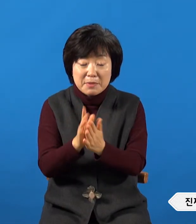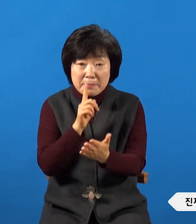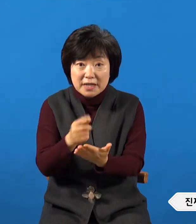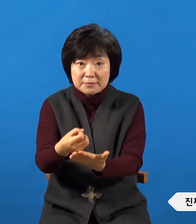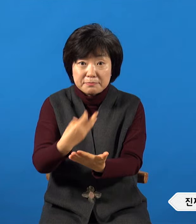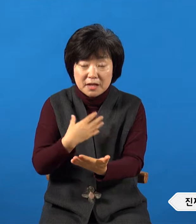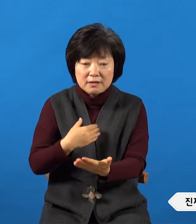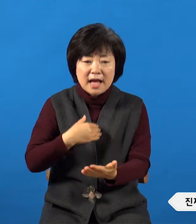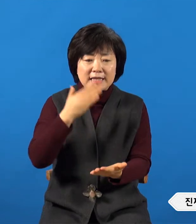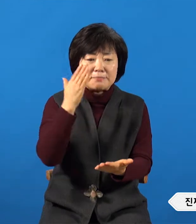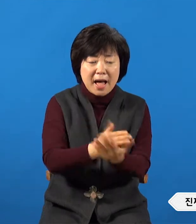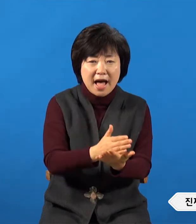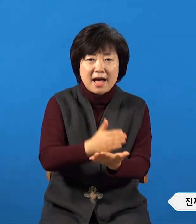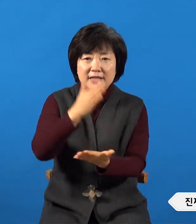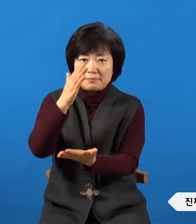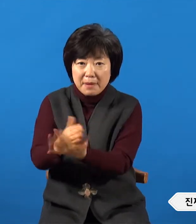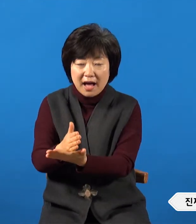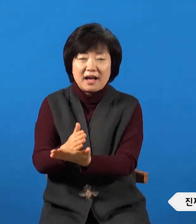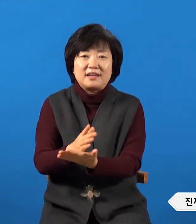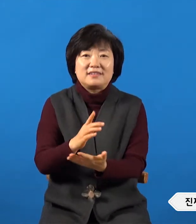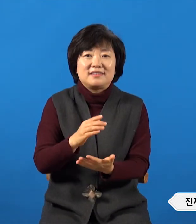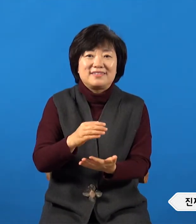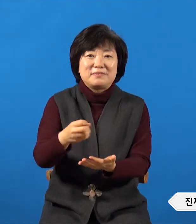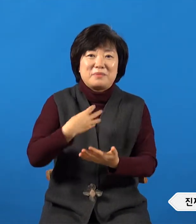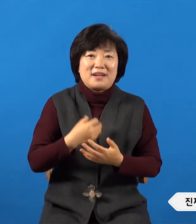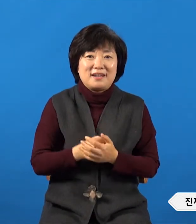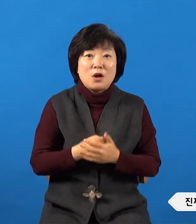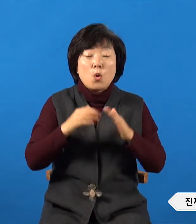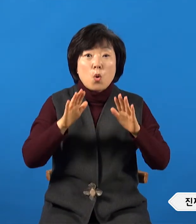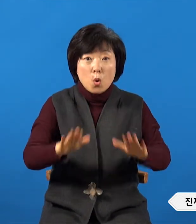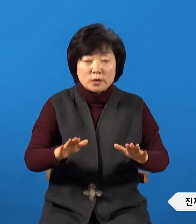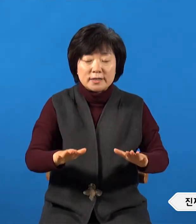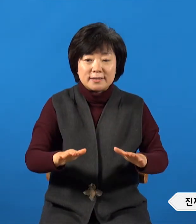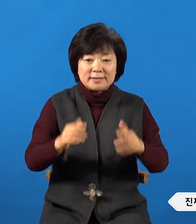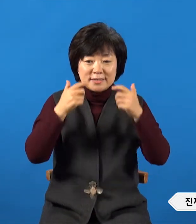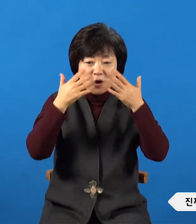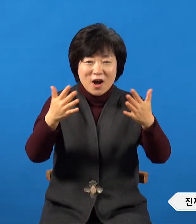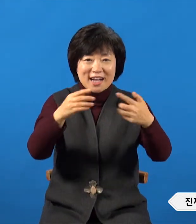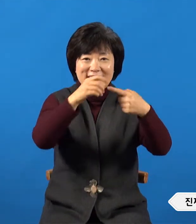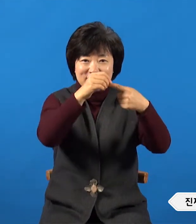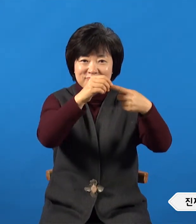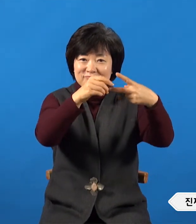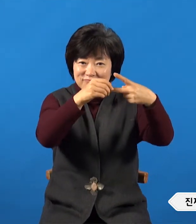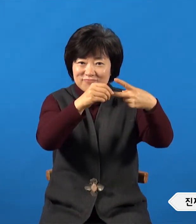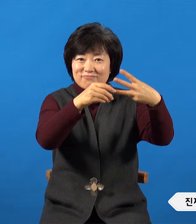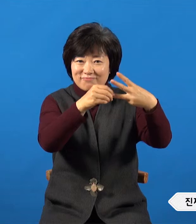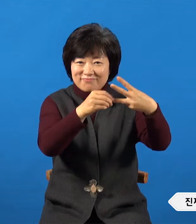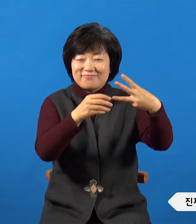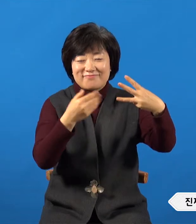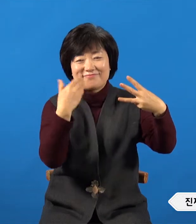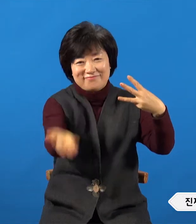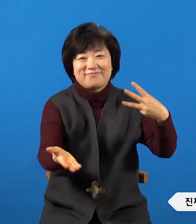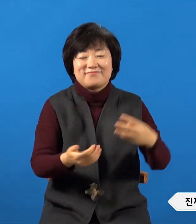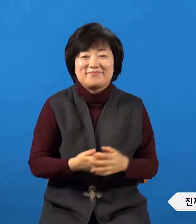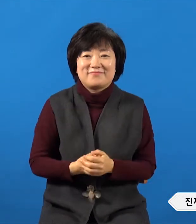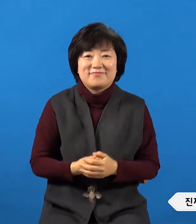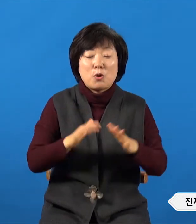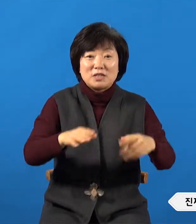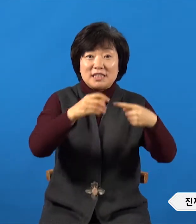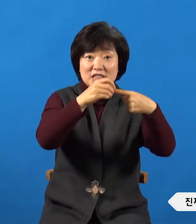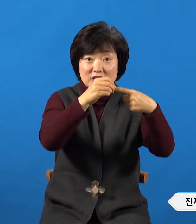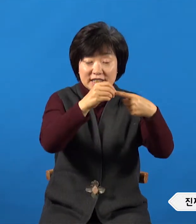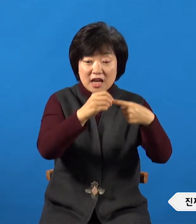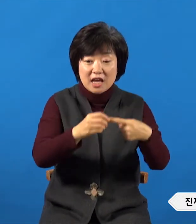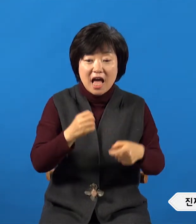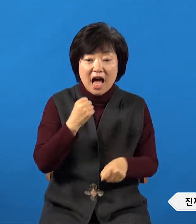하지 말아야 될 것을 말씀합니다. 오늘은 정확한 아웃라인을 전달하도록 하겠습니다. 자,